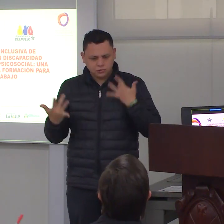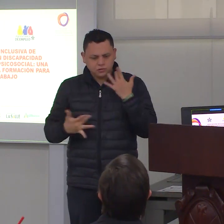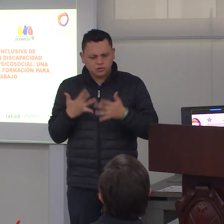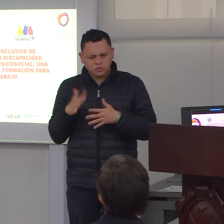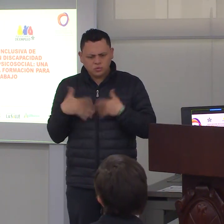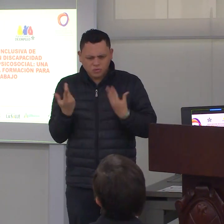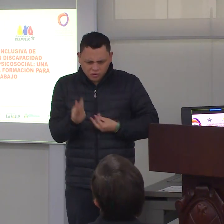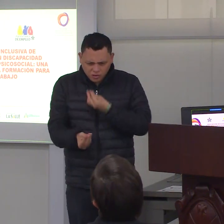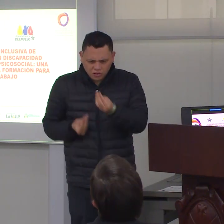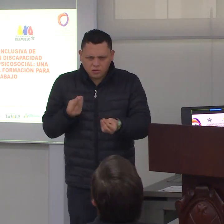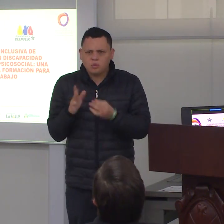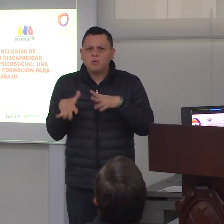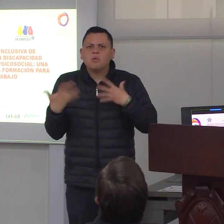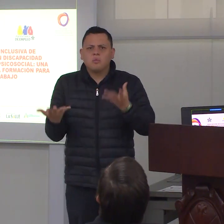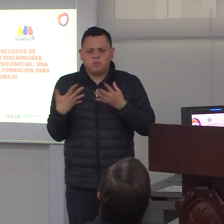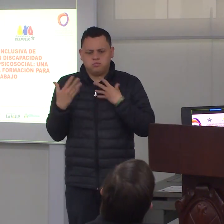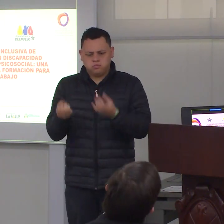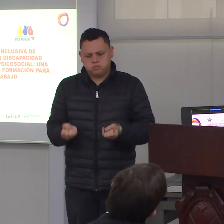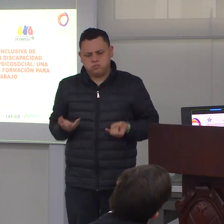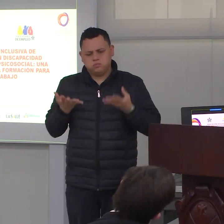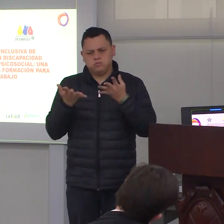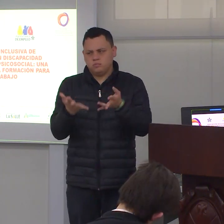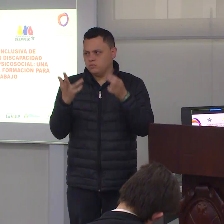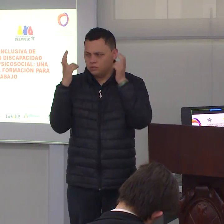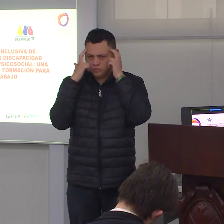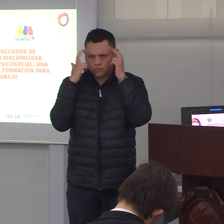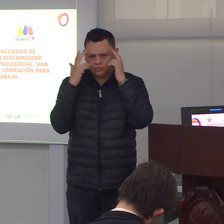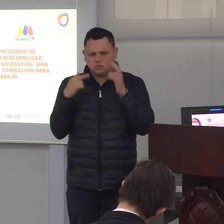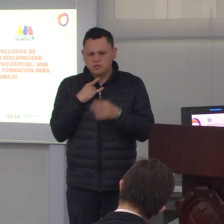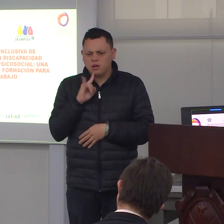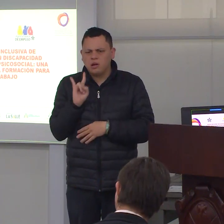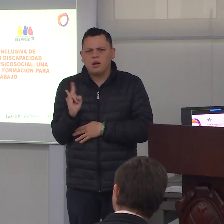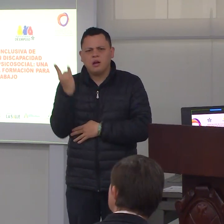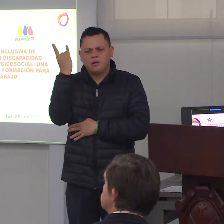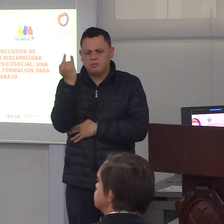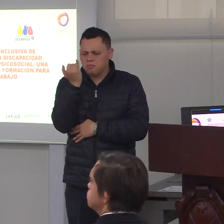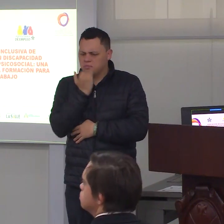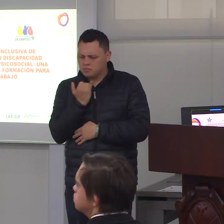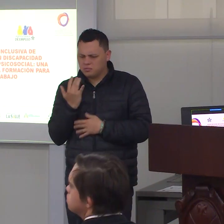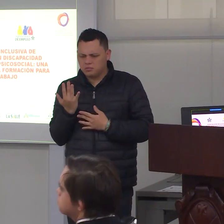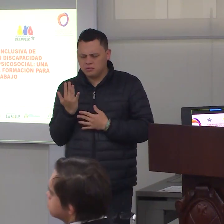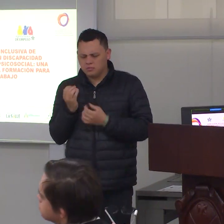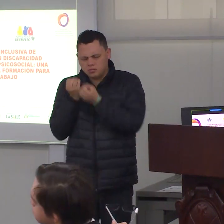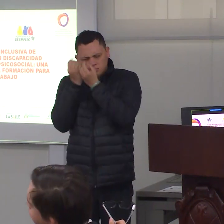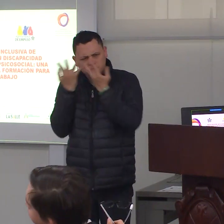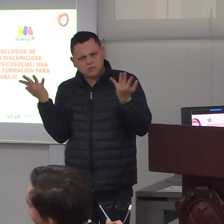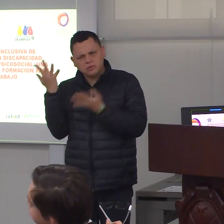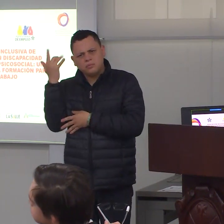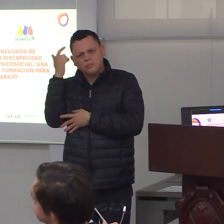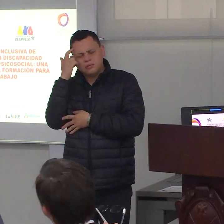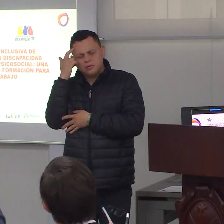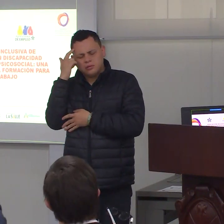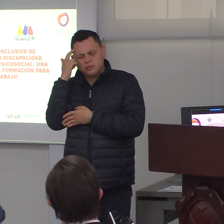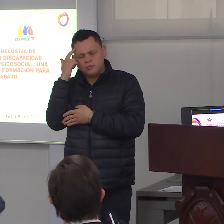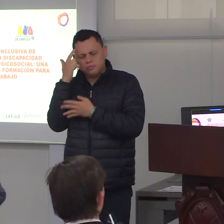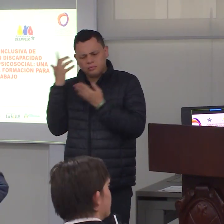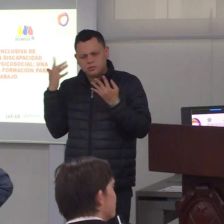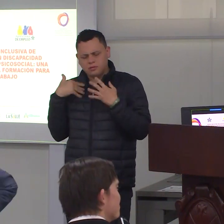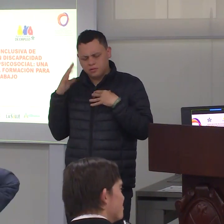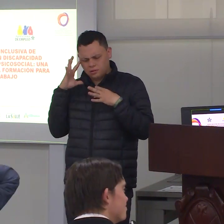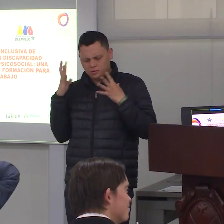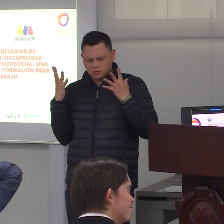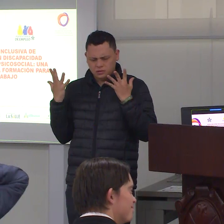¿Cómo tendré que transmitir los conocimientos? ¿Y si fracaso? Y muchos otros pensamientos atravesaron por mi mente.